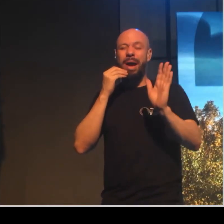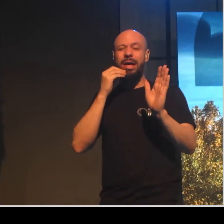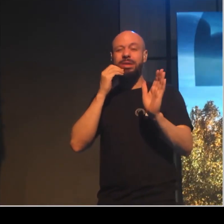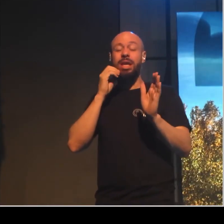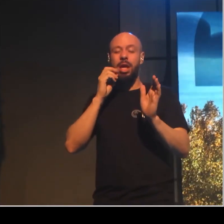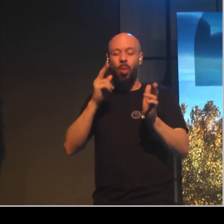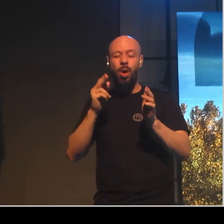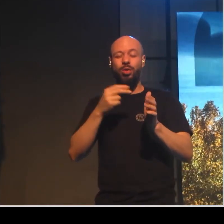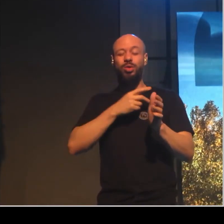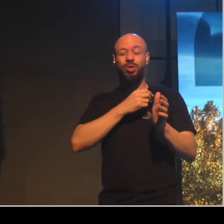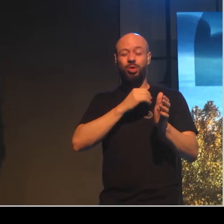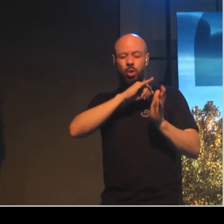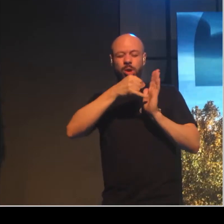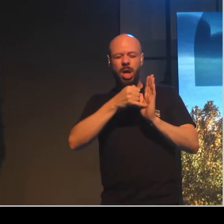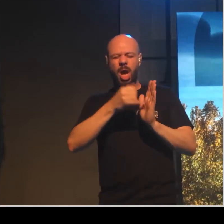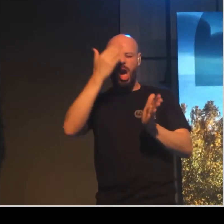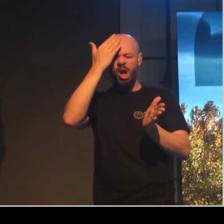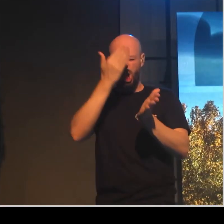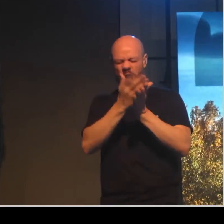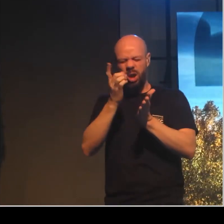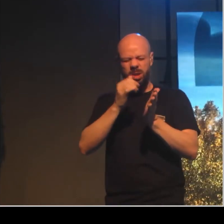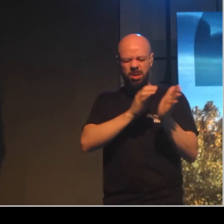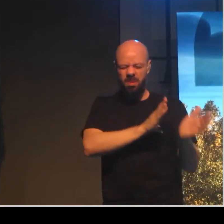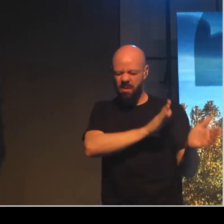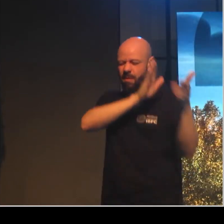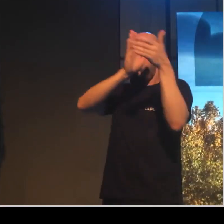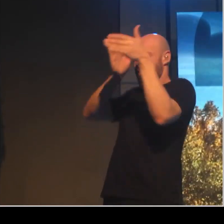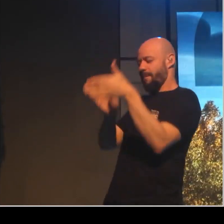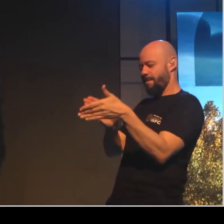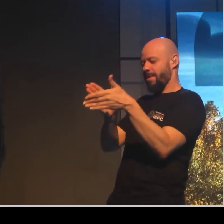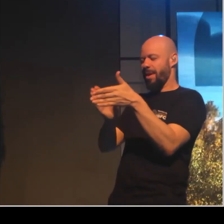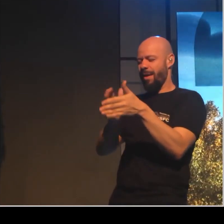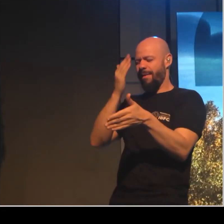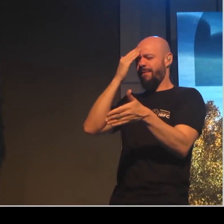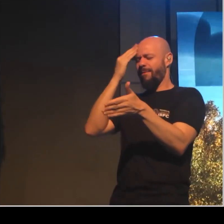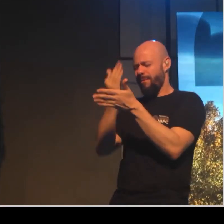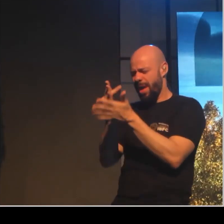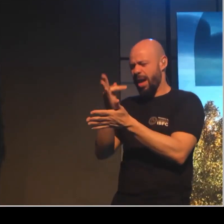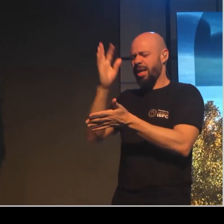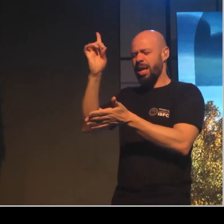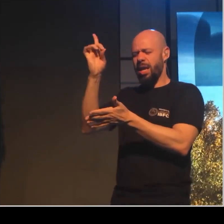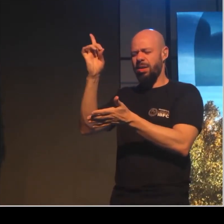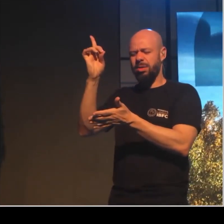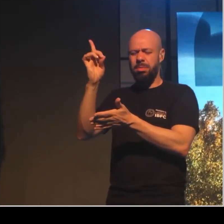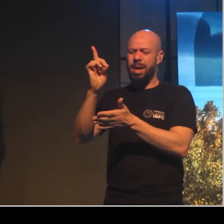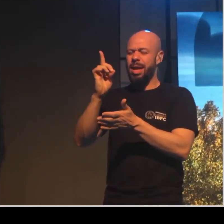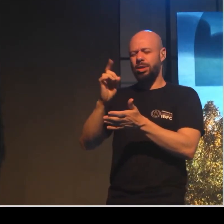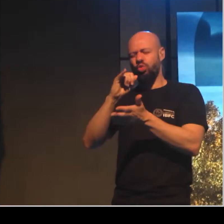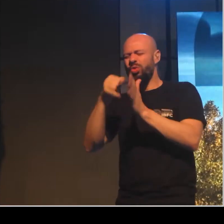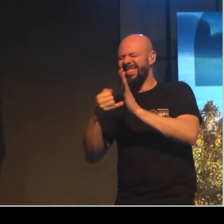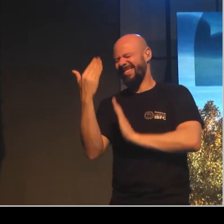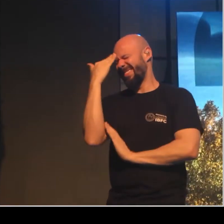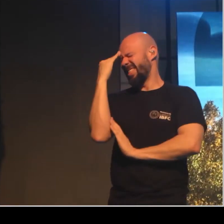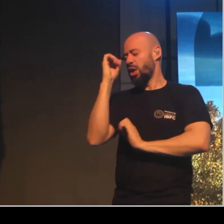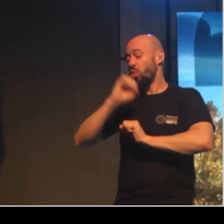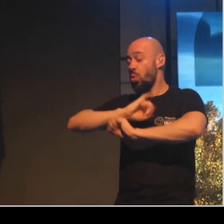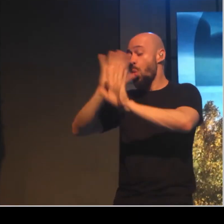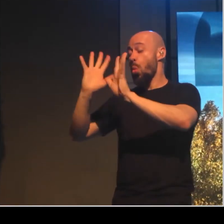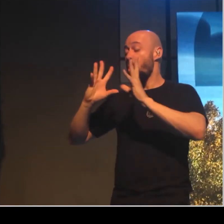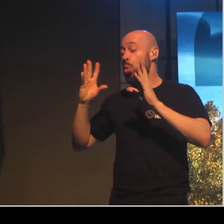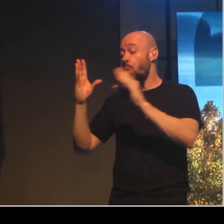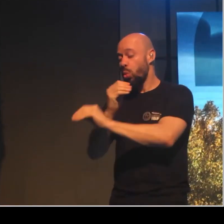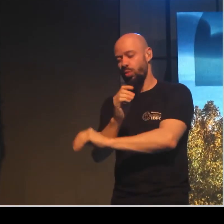José, acreditarmos, exercermos fé, nos entregarmos aos planos de Deus, mesmo sem entender, nós dizemos